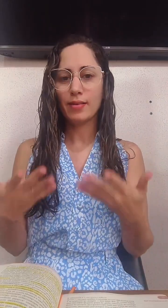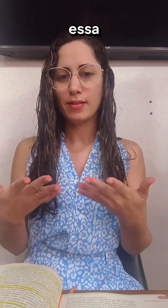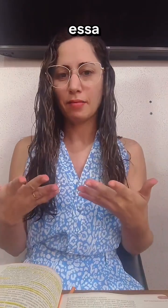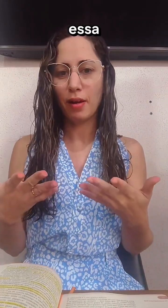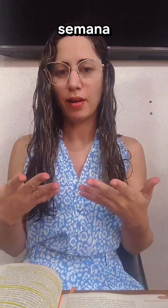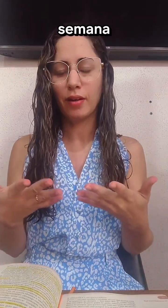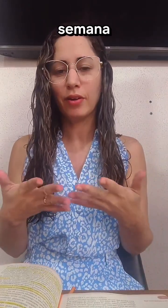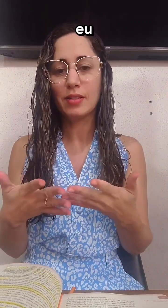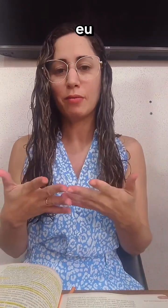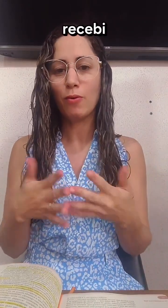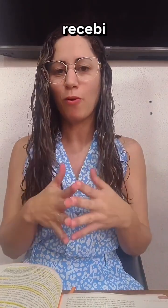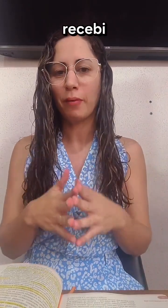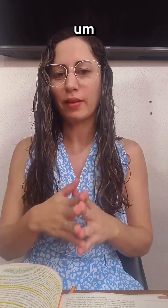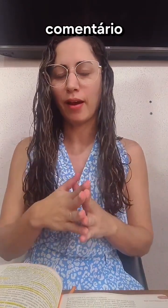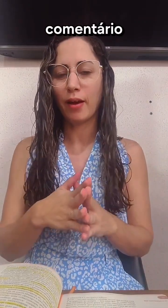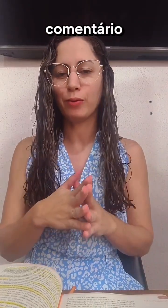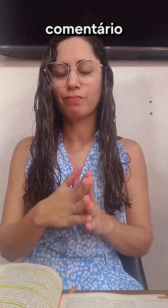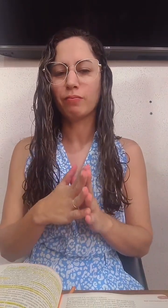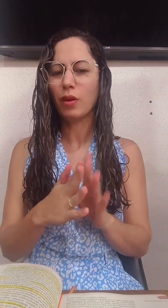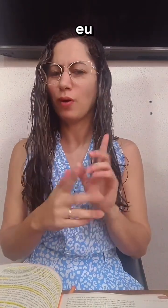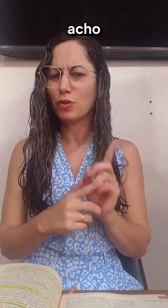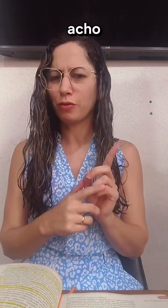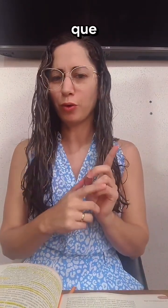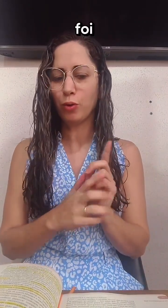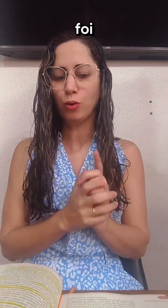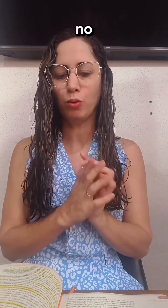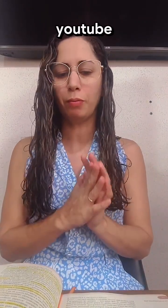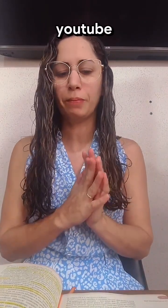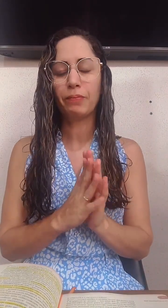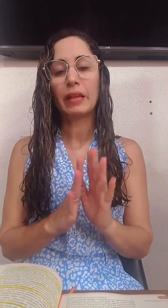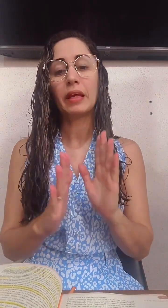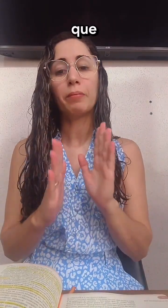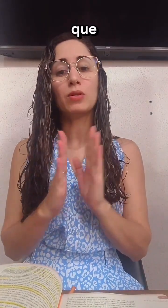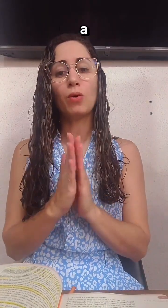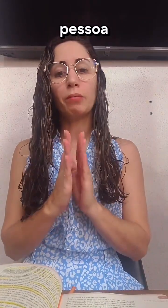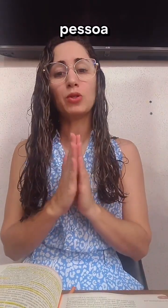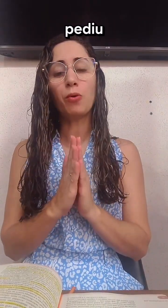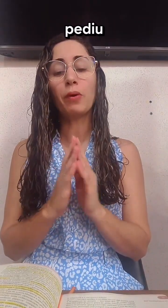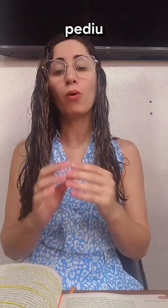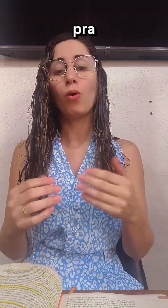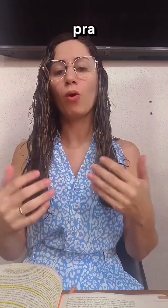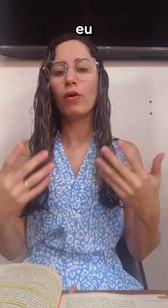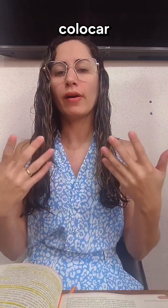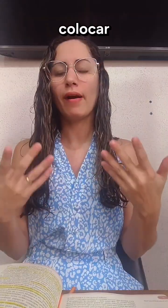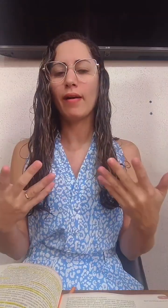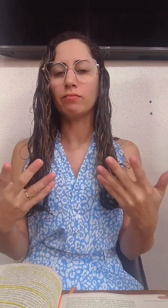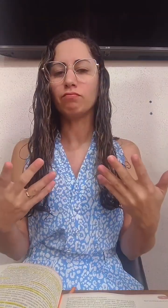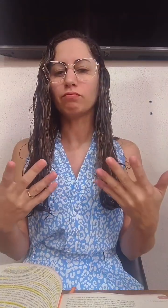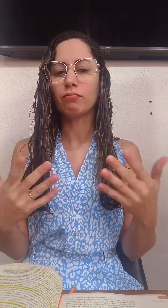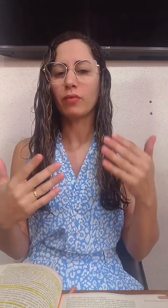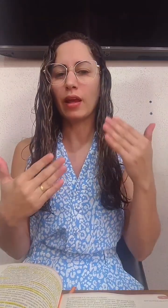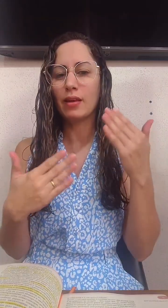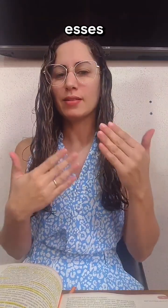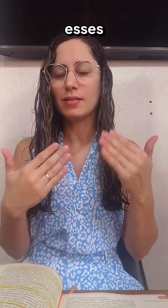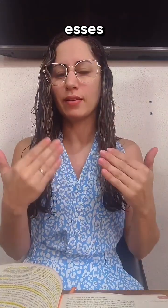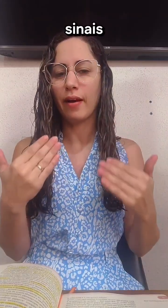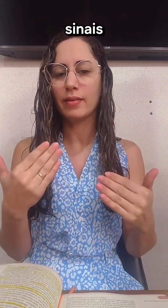Essa semana eu recebi um comentário, eu acho que foi no YouTube, que a pessoa pediu para eu colocar esses